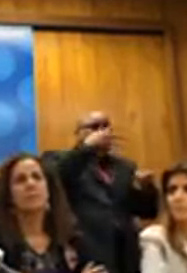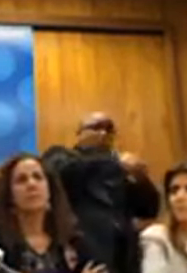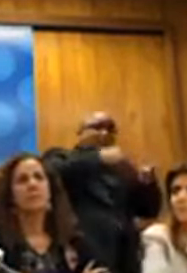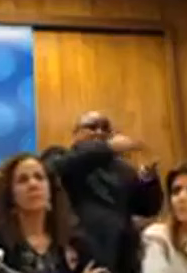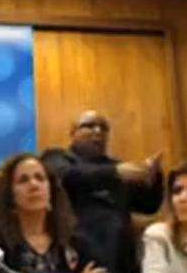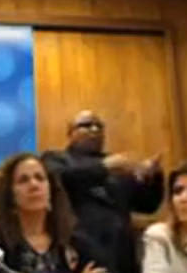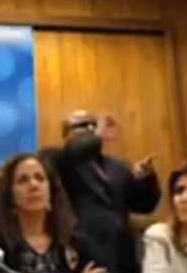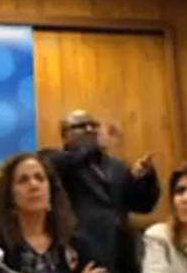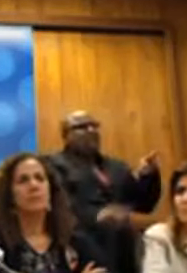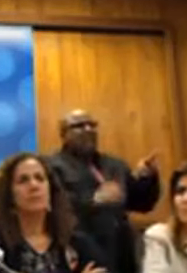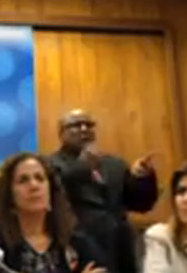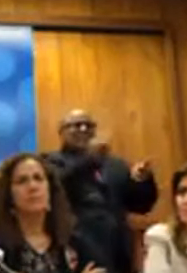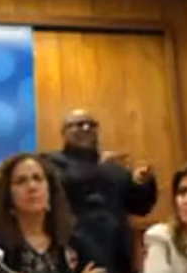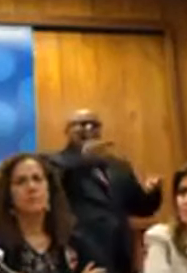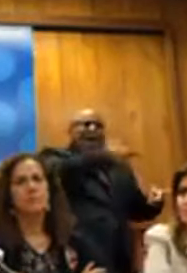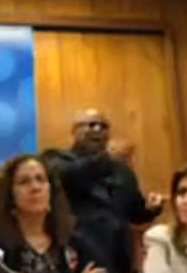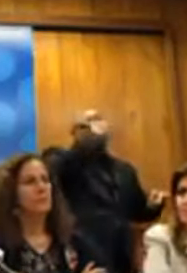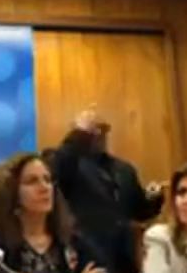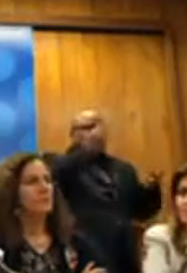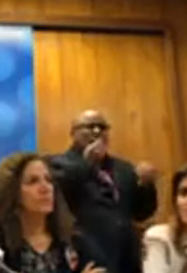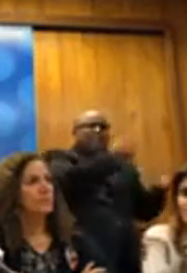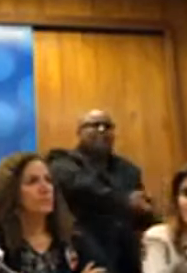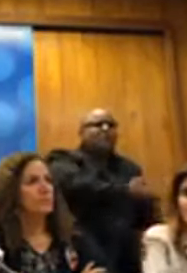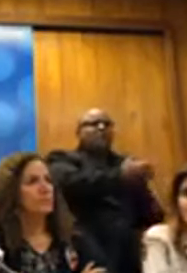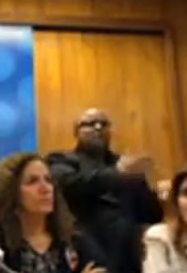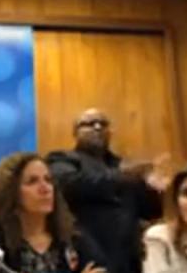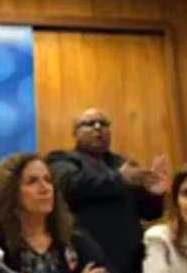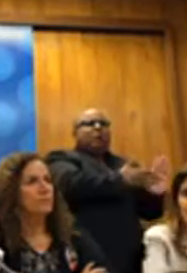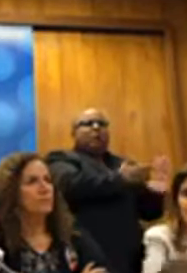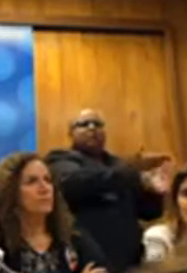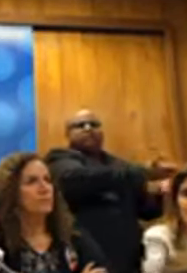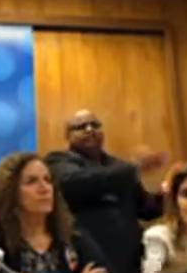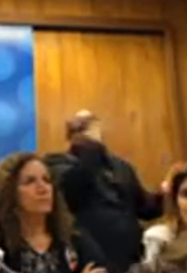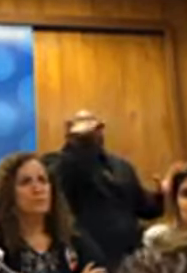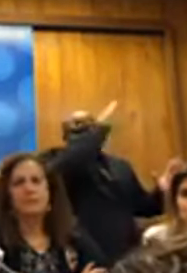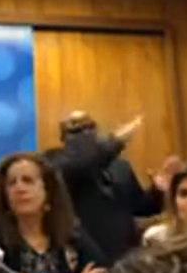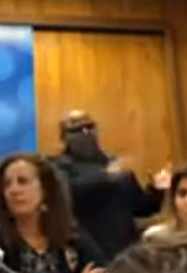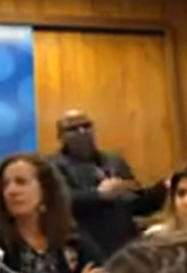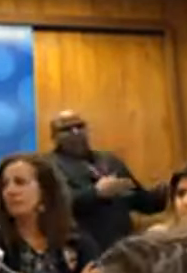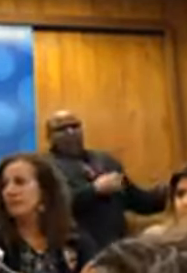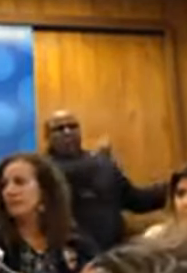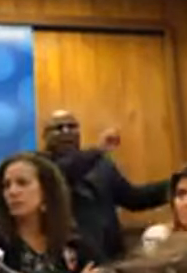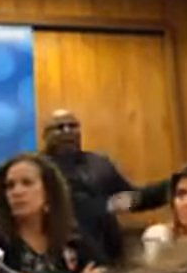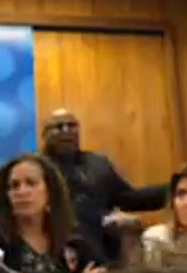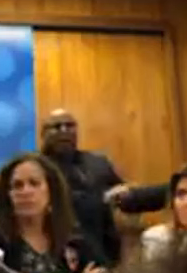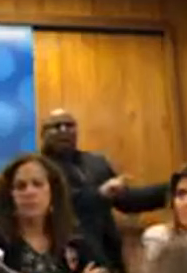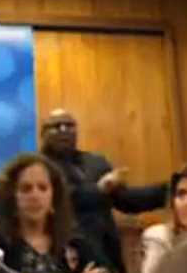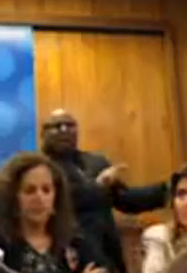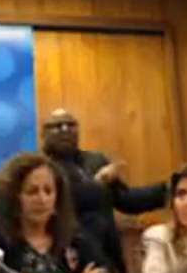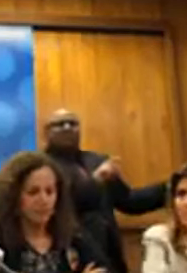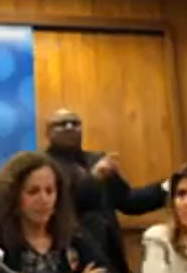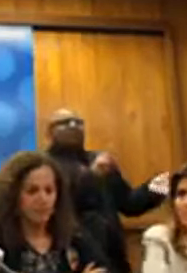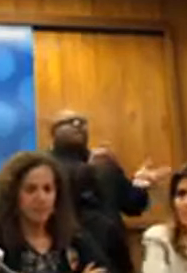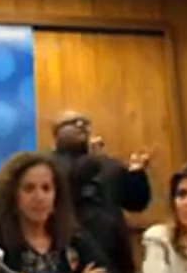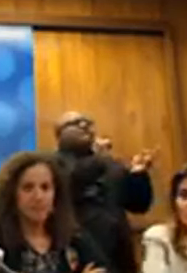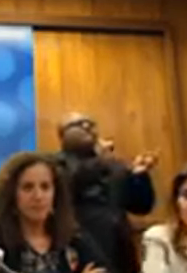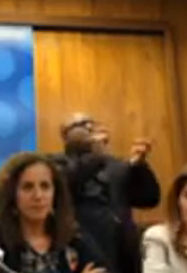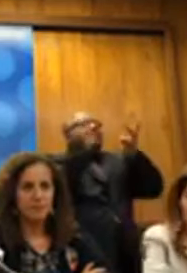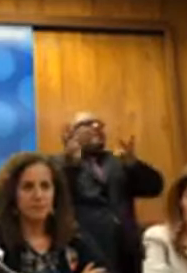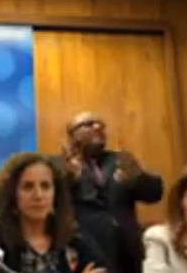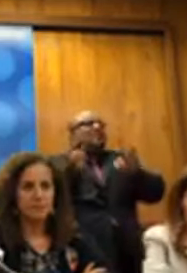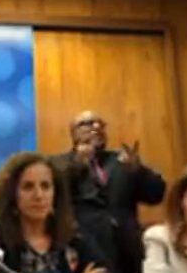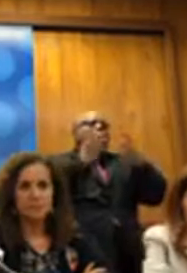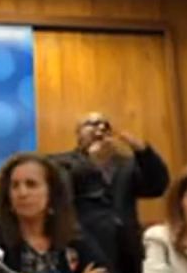armar a população, que é a proposta do meu candidato para ajustar as contas públicas, como que privatizar a segurança